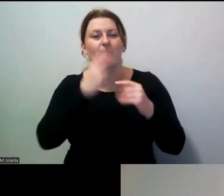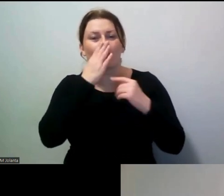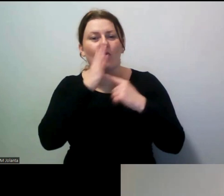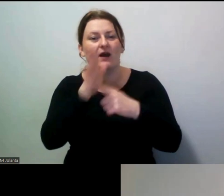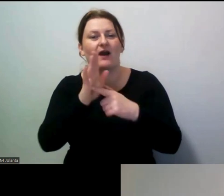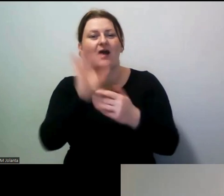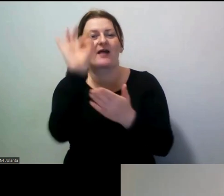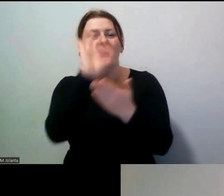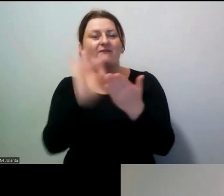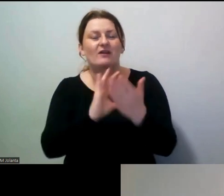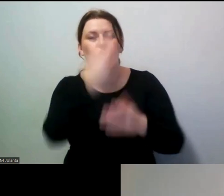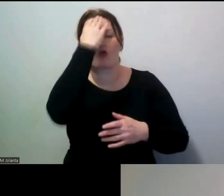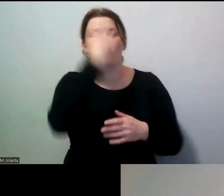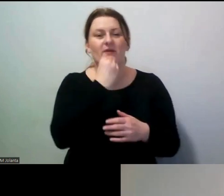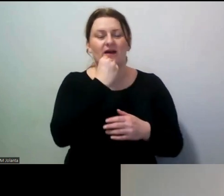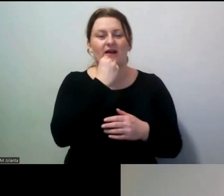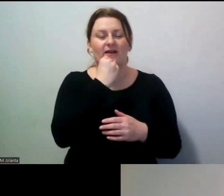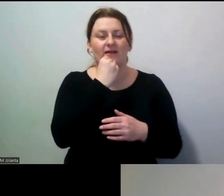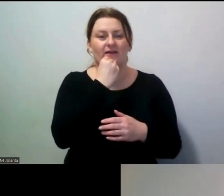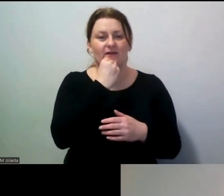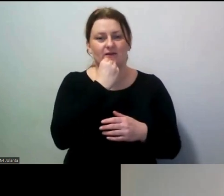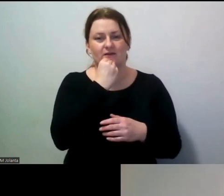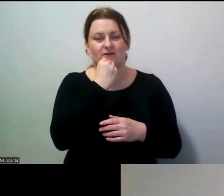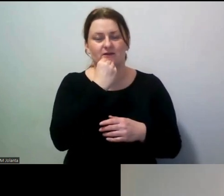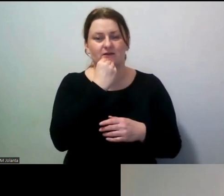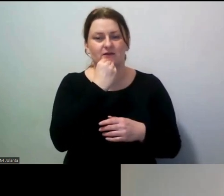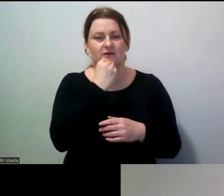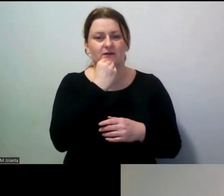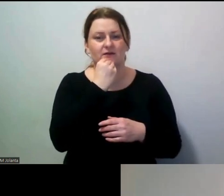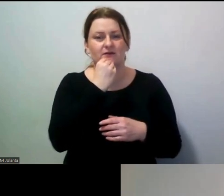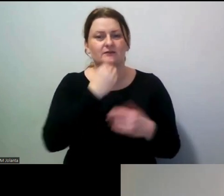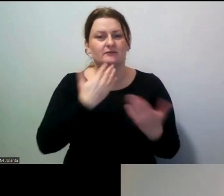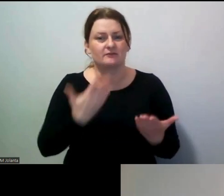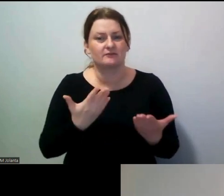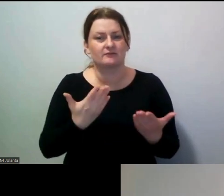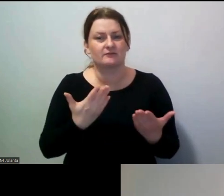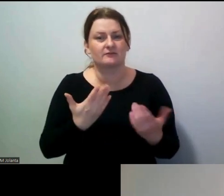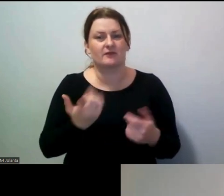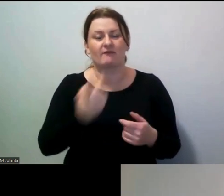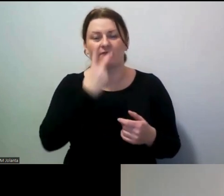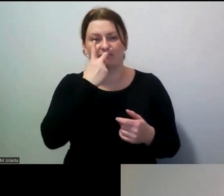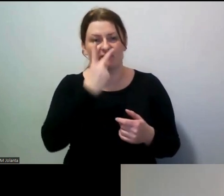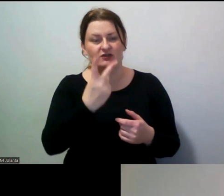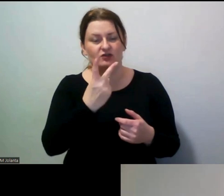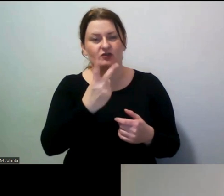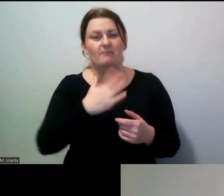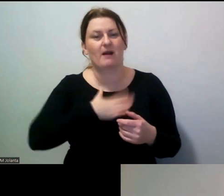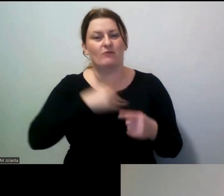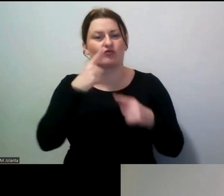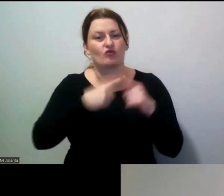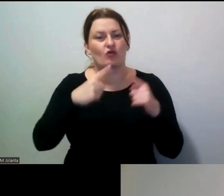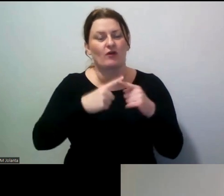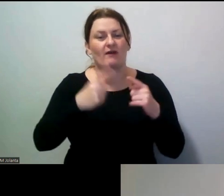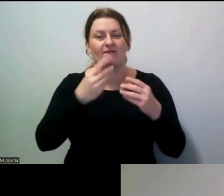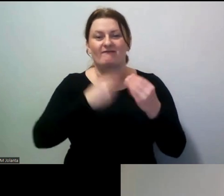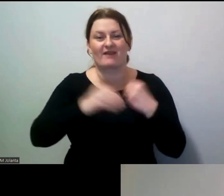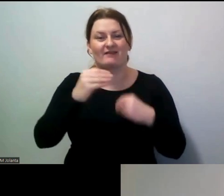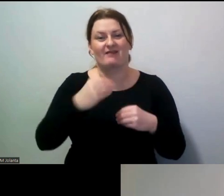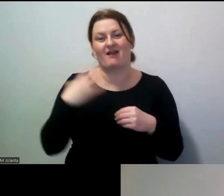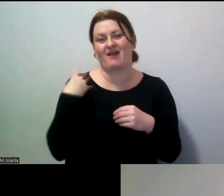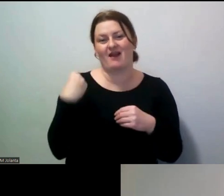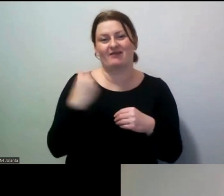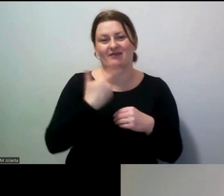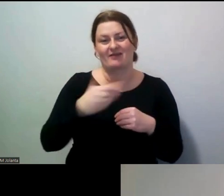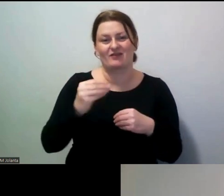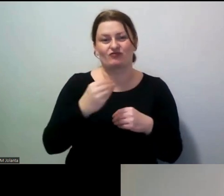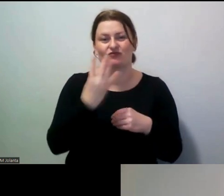pomocą ilustracji, rysunku. I no, jak Państwo doskonale widzą, mamy trochę więcej lat niż uczniowie klas